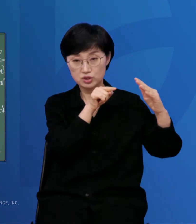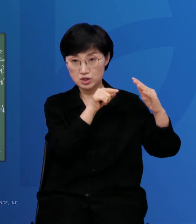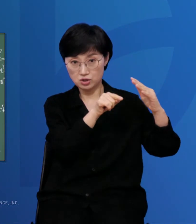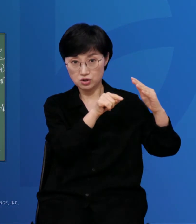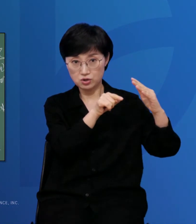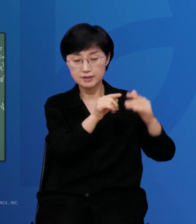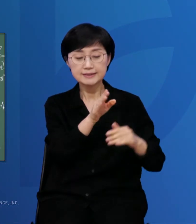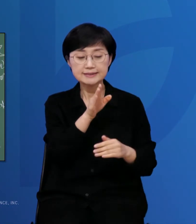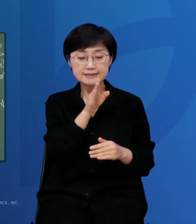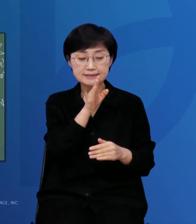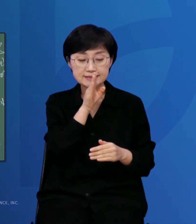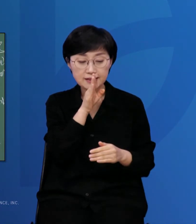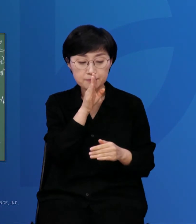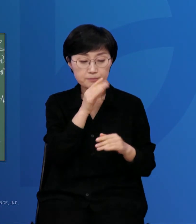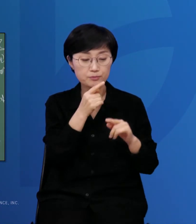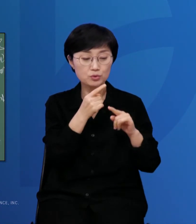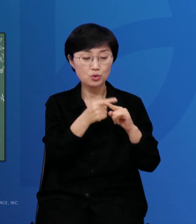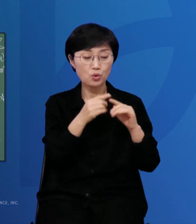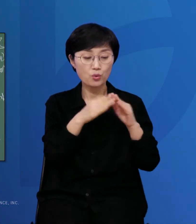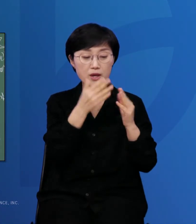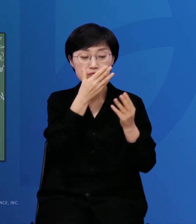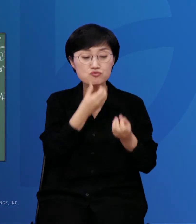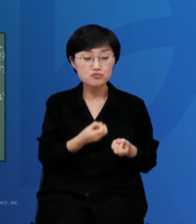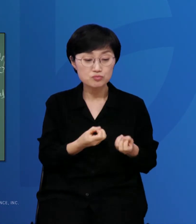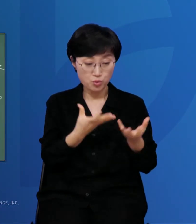교회의 축복을 세계화시키는 겁니다.